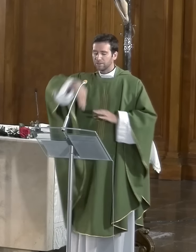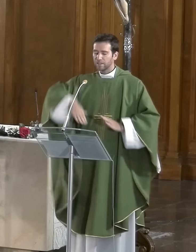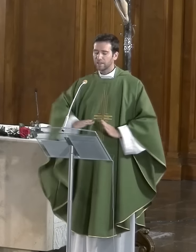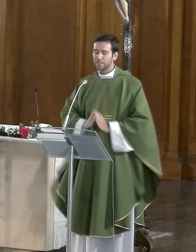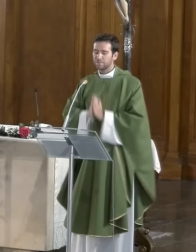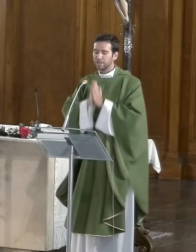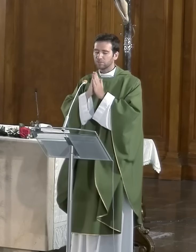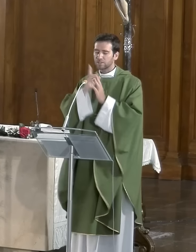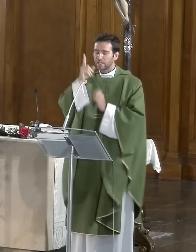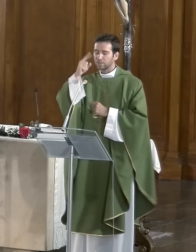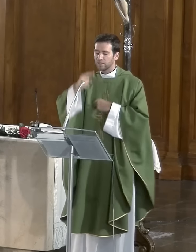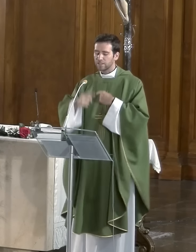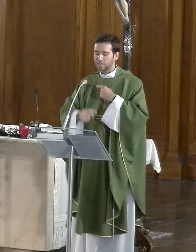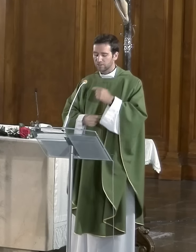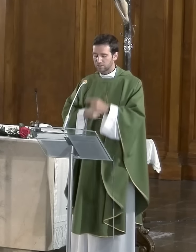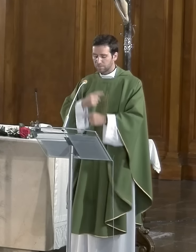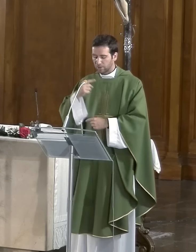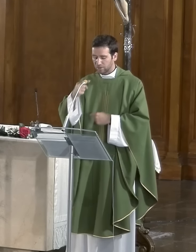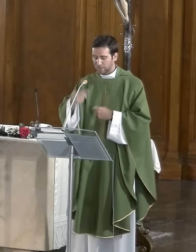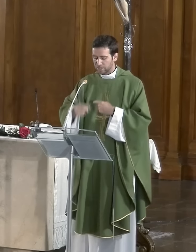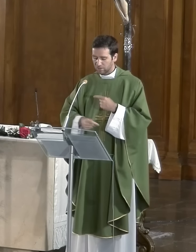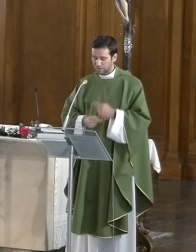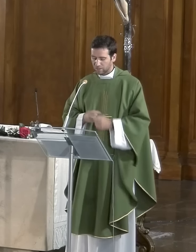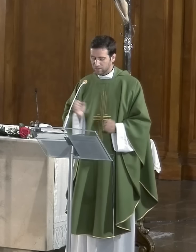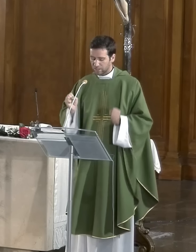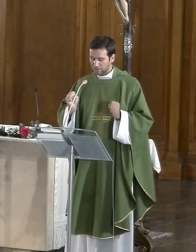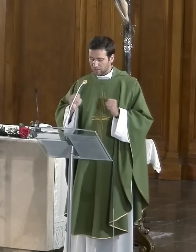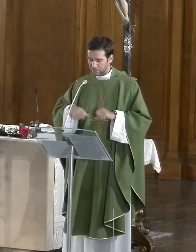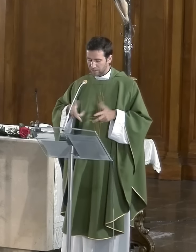del Espíritu Santo y es Dios por los siglos de los siglos.